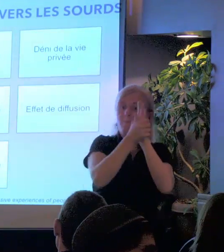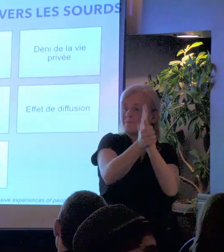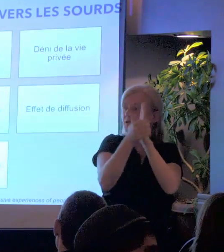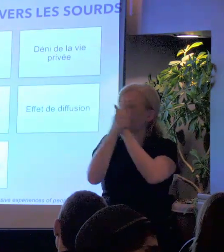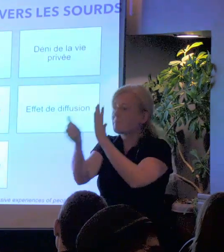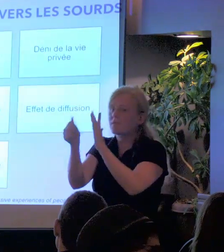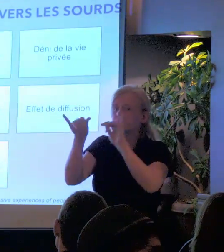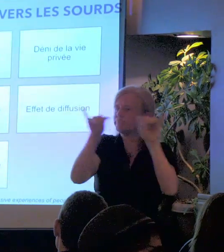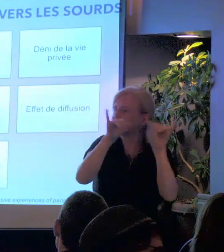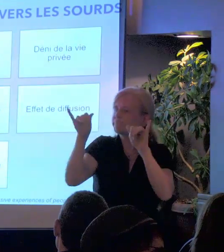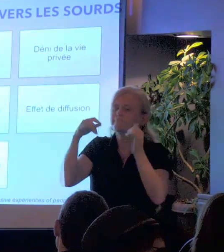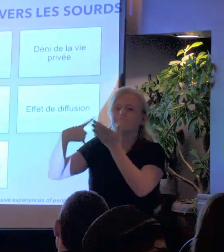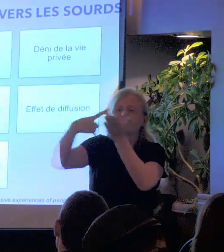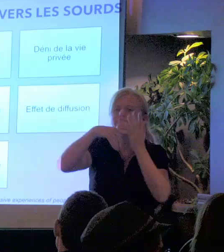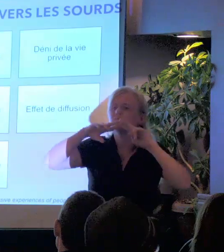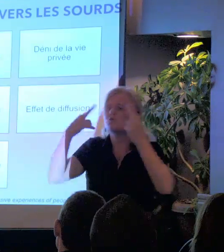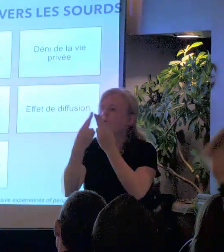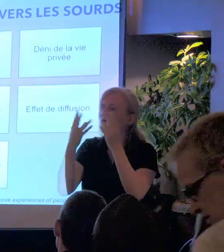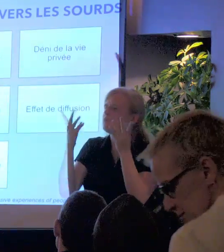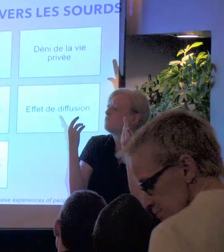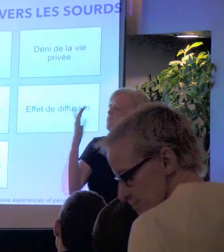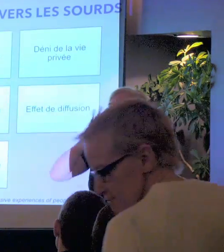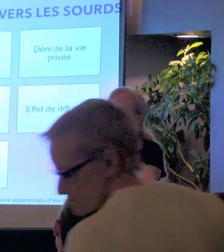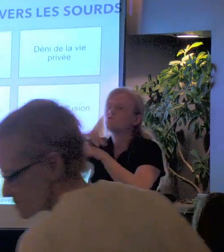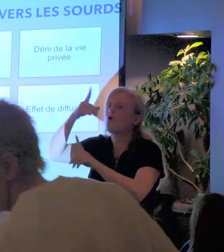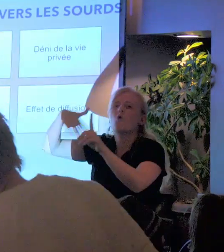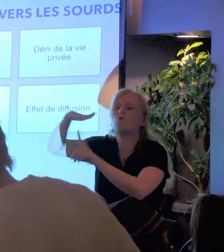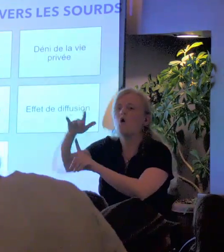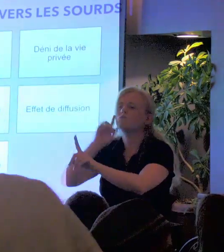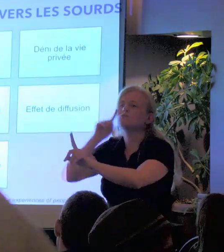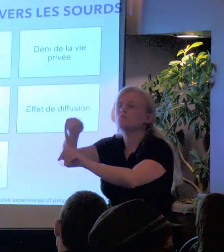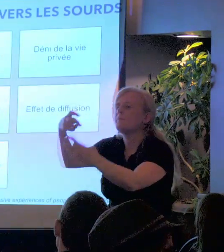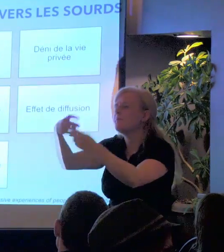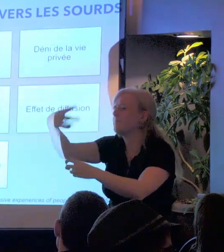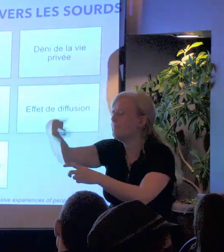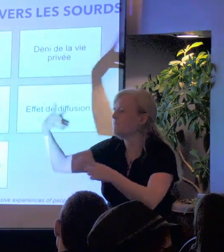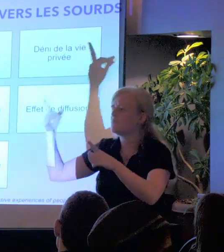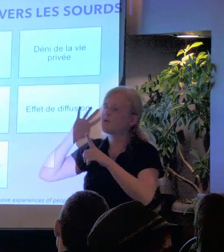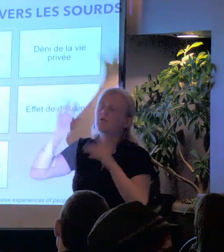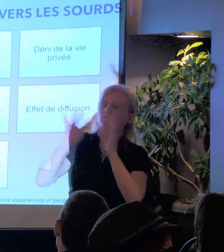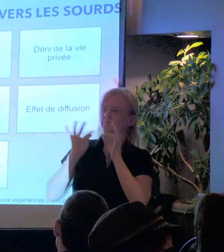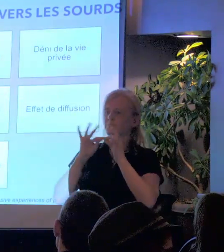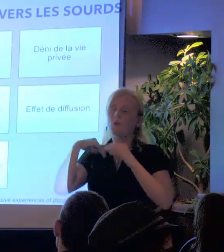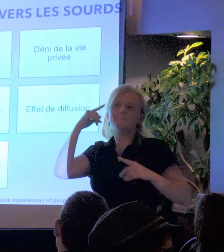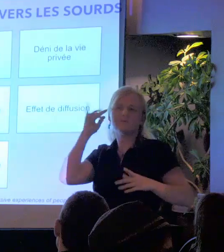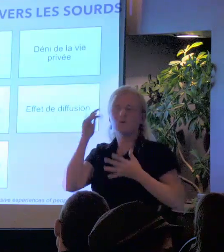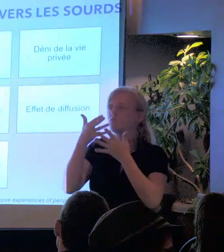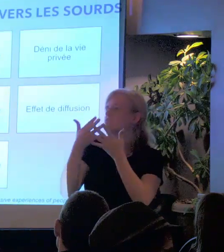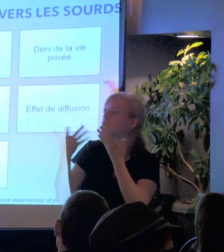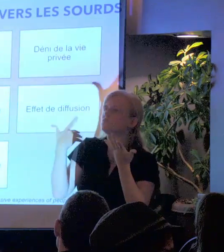Donc, oui, je reviens à nos moutons, donc condescendance. Donc, tu as des réunions, les gens qui y participent ont tous les